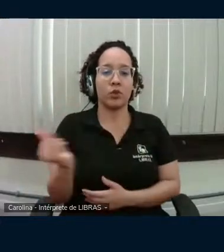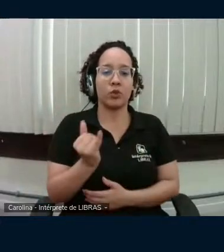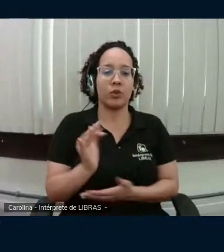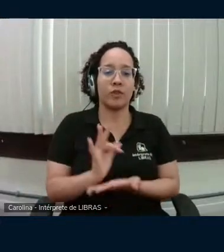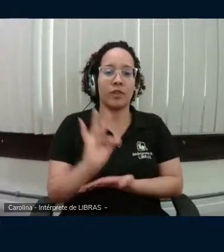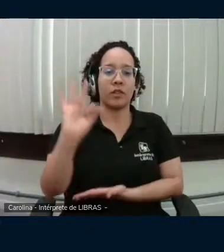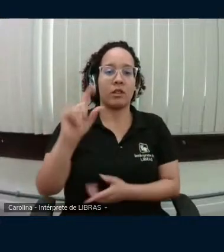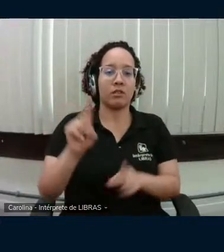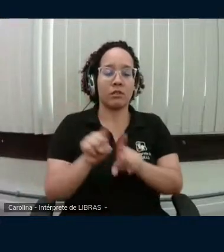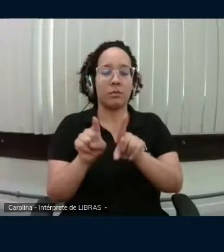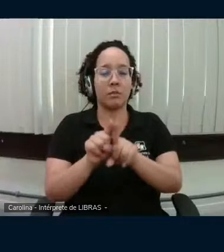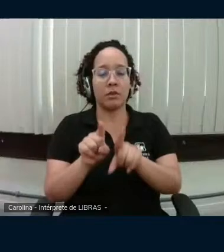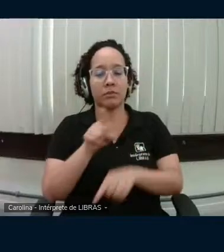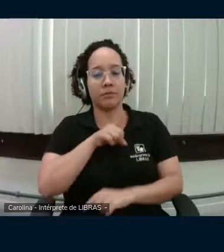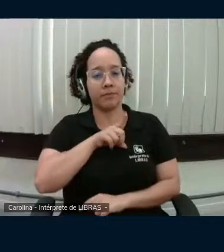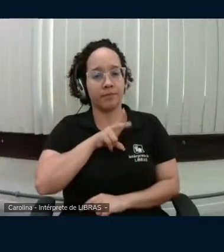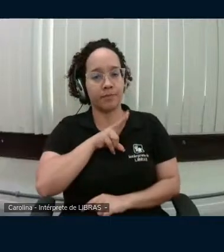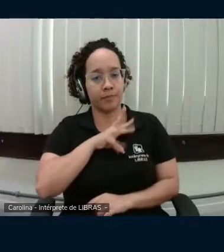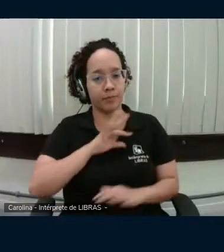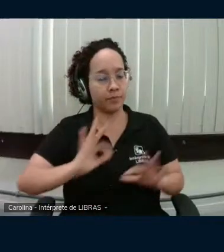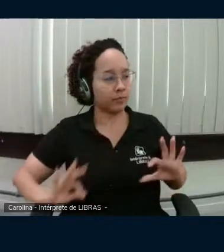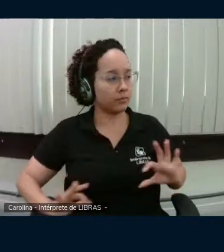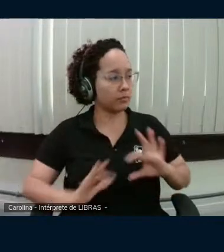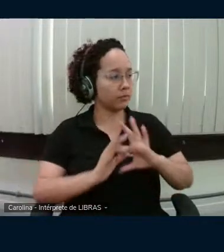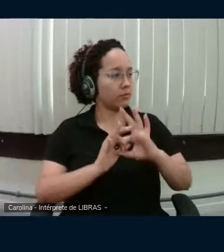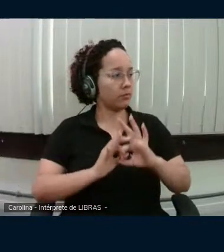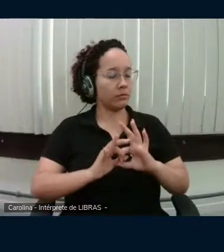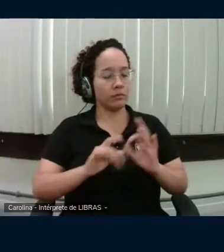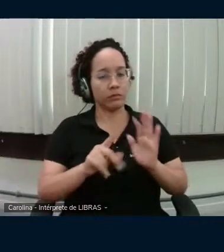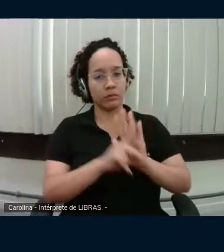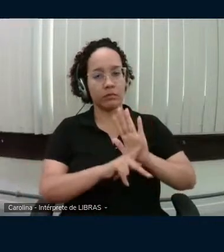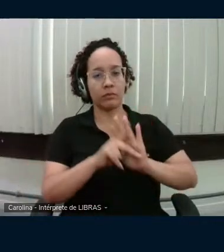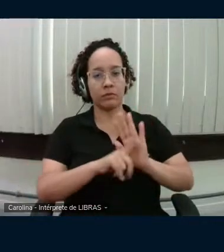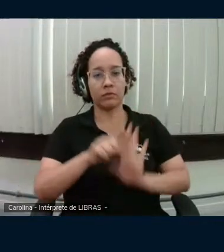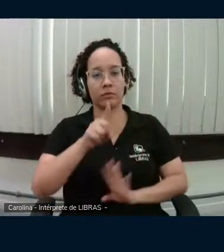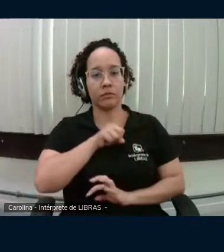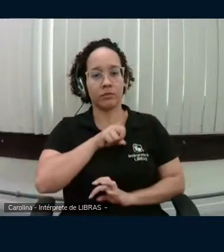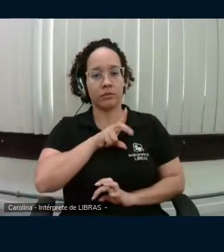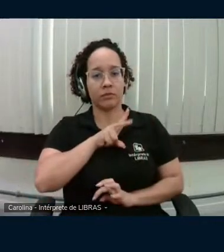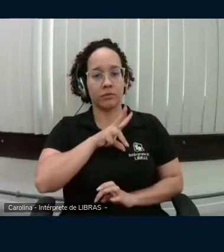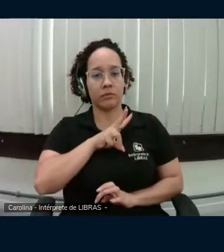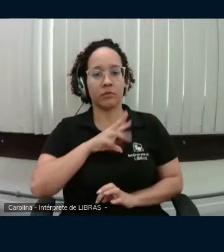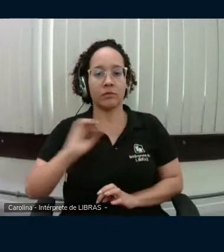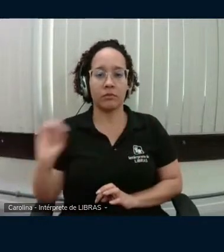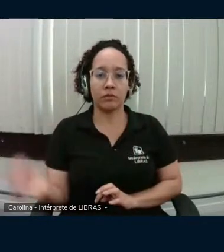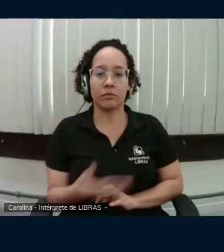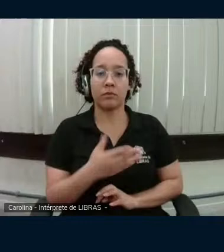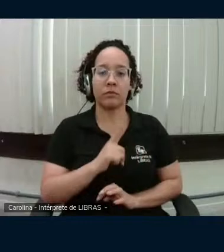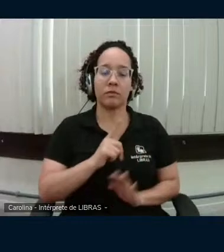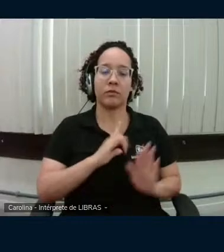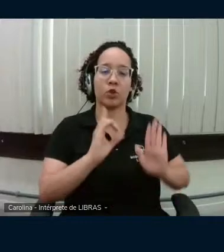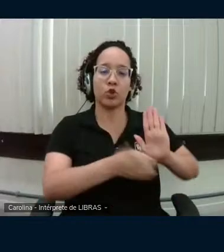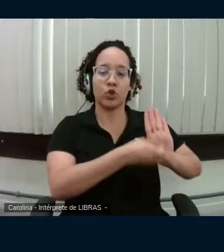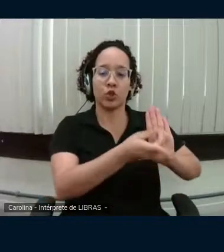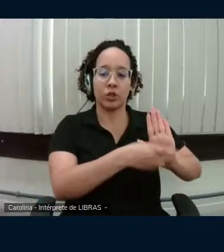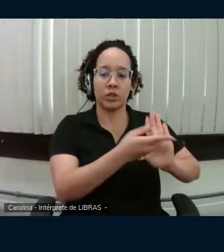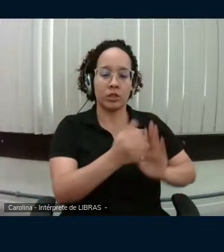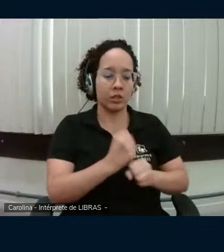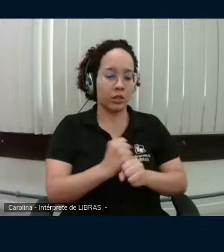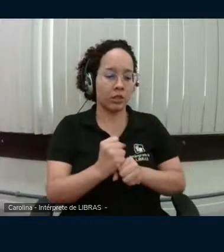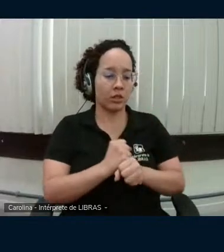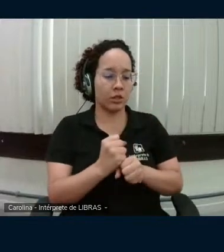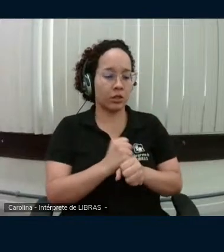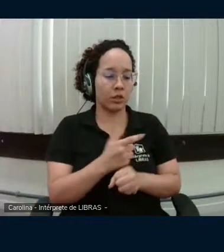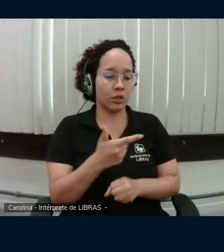médio integrado, o programa ensino médio inovador, mas ele era interessante porque remetia às diretrizes de 2012.